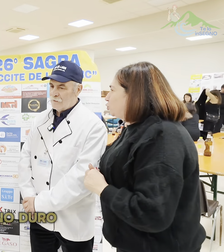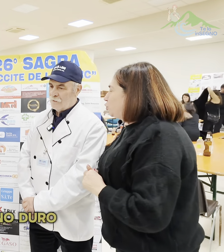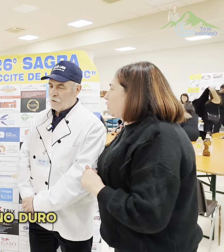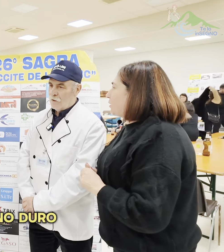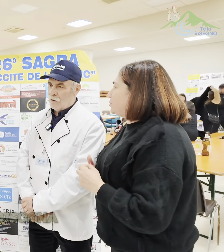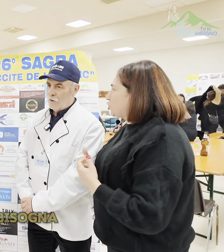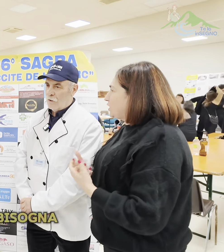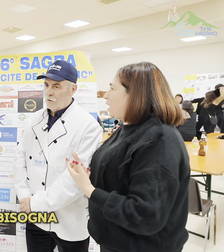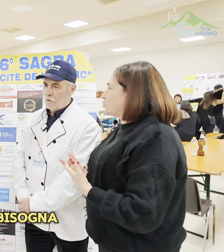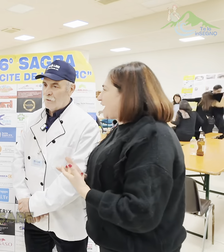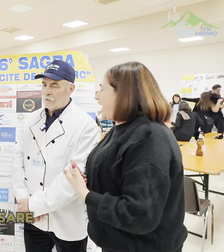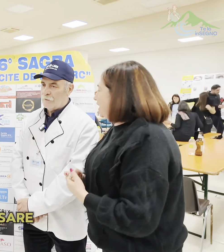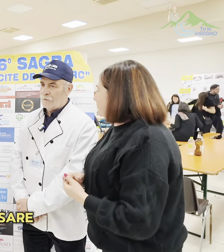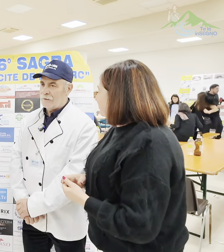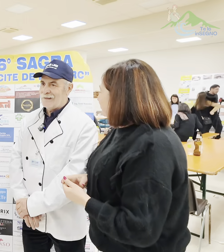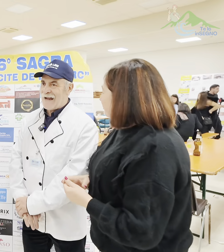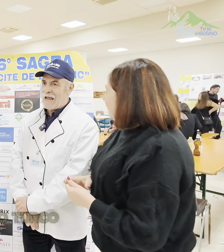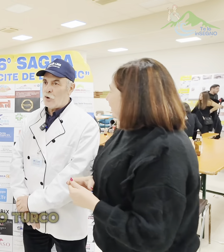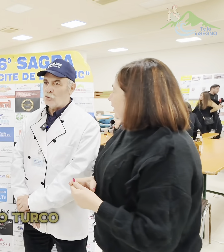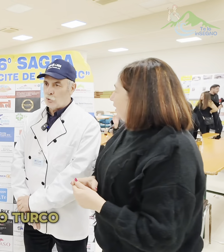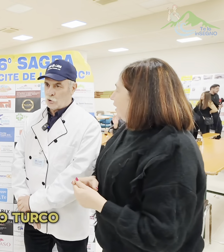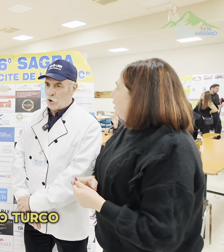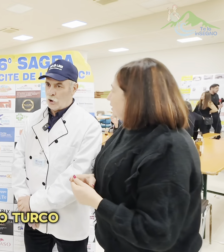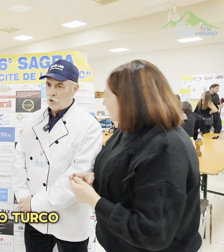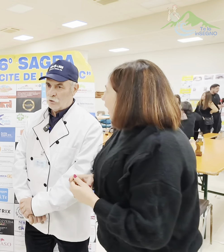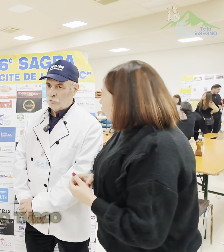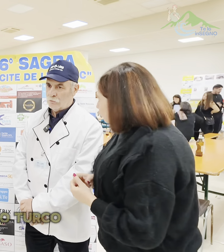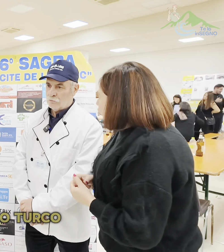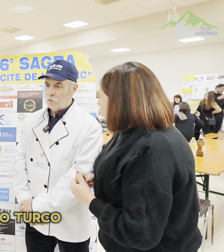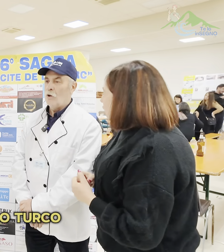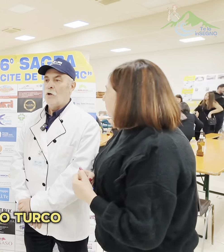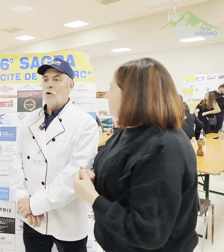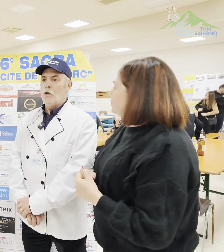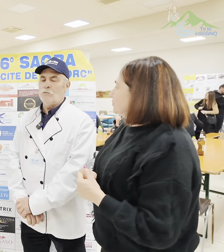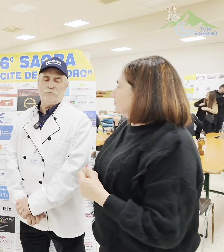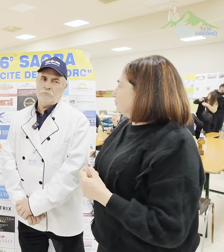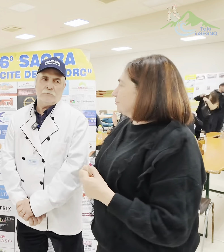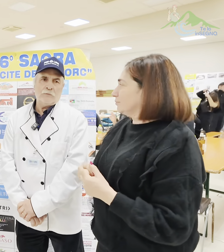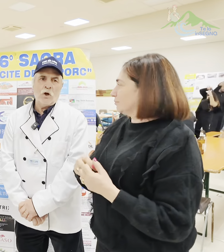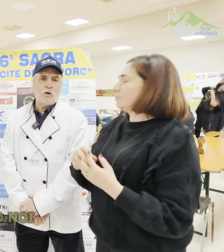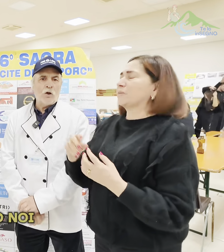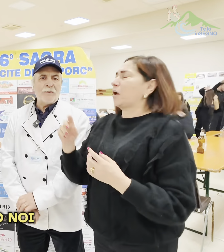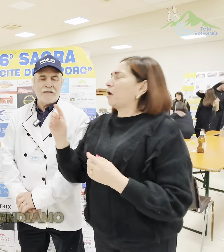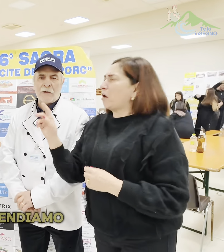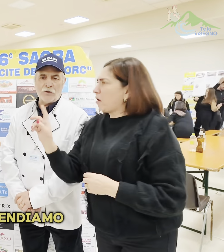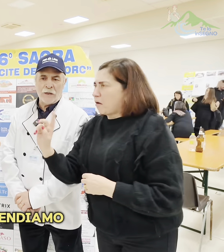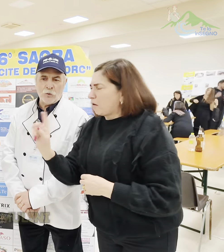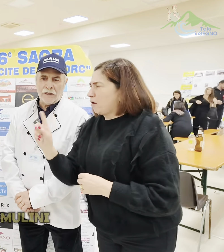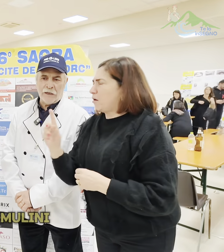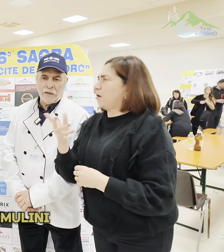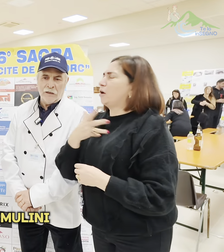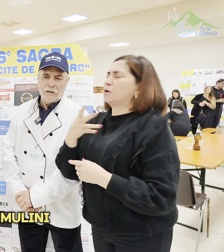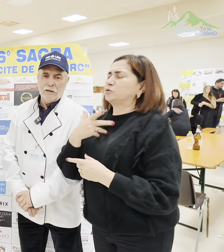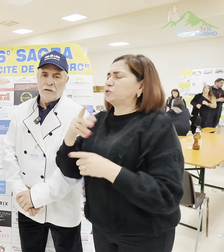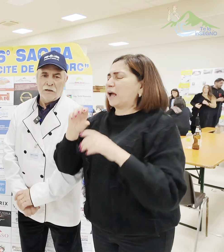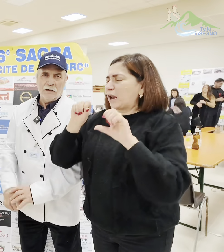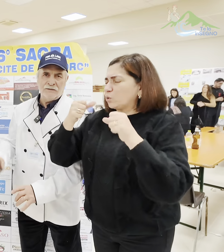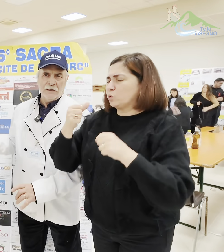grano duro che bisogna usare? Grano turco. Grano turco? No, noi lo prendiamo nei